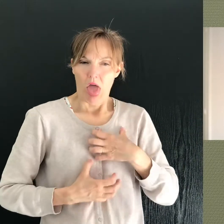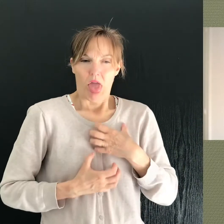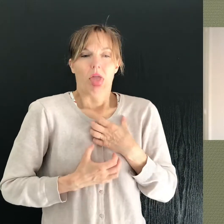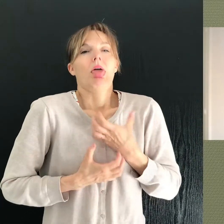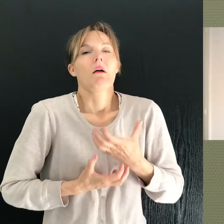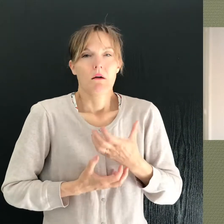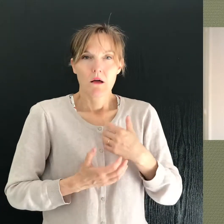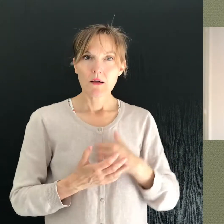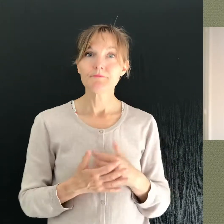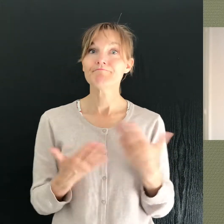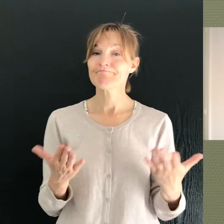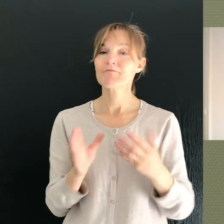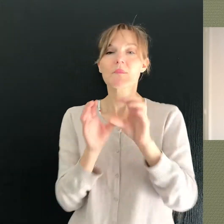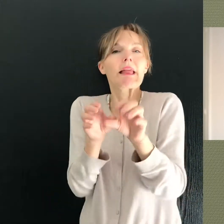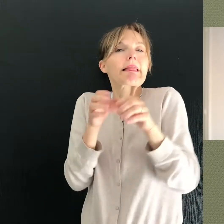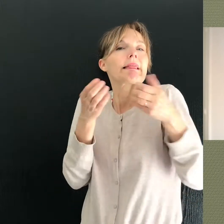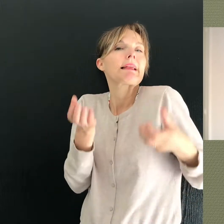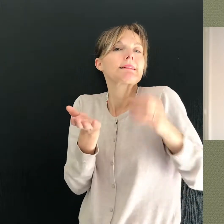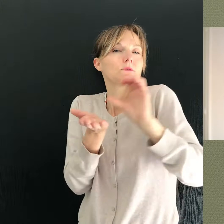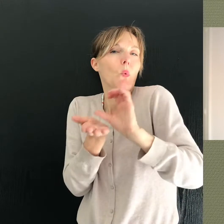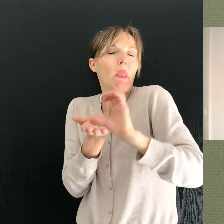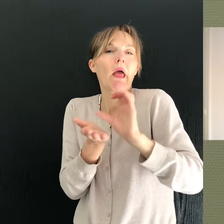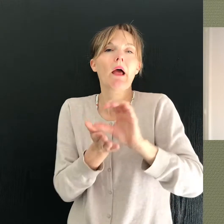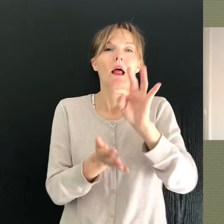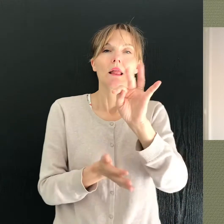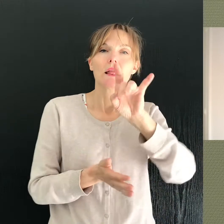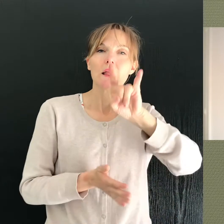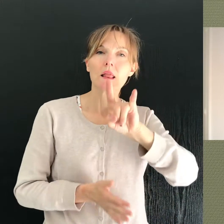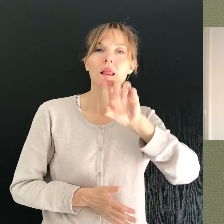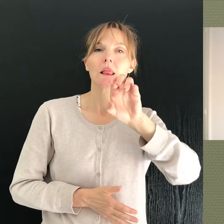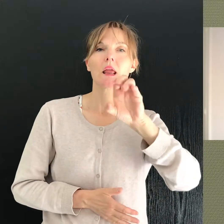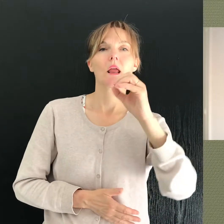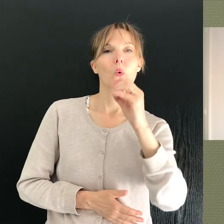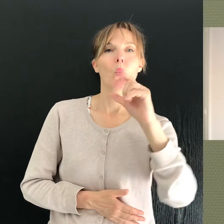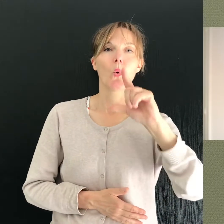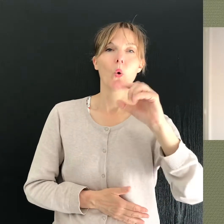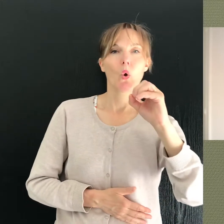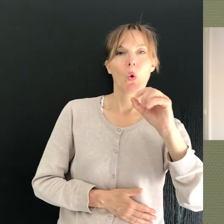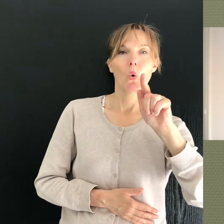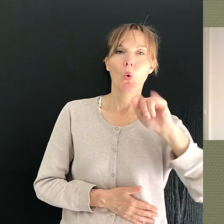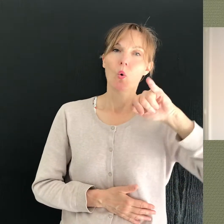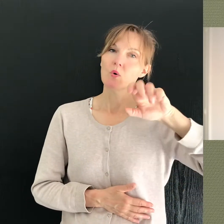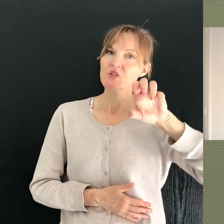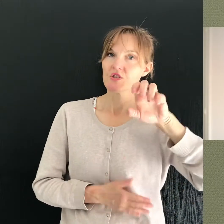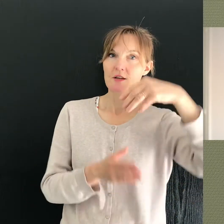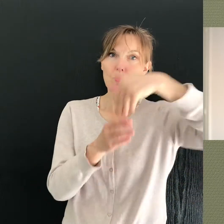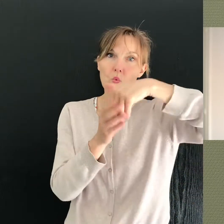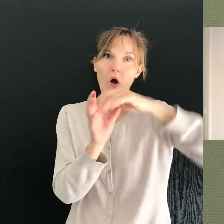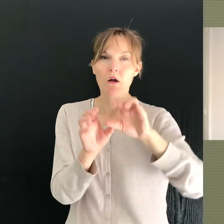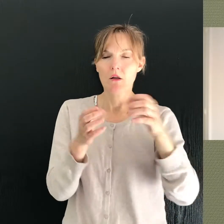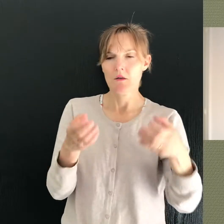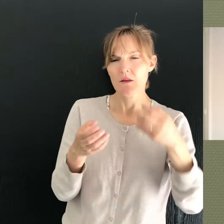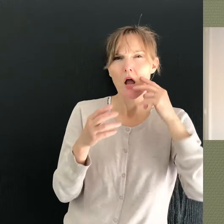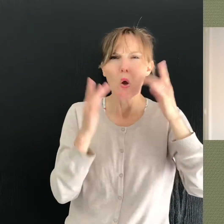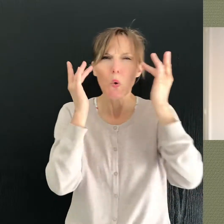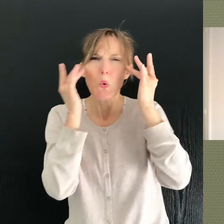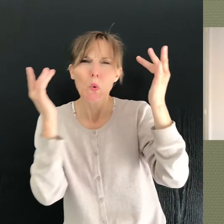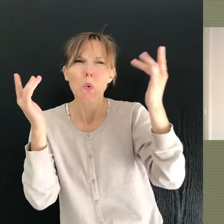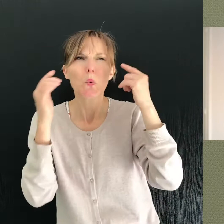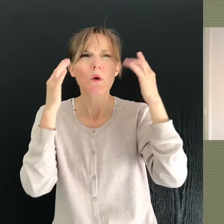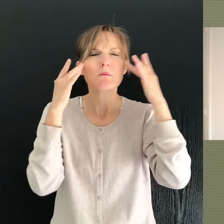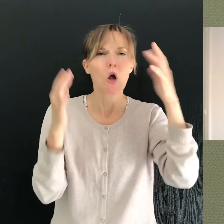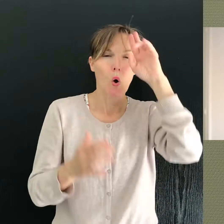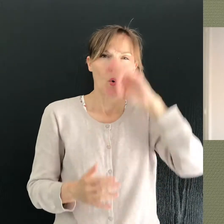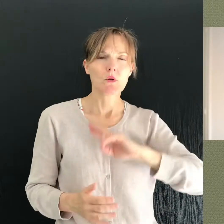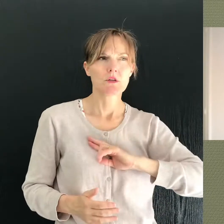cours. D'ailleurs, le dictionnaire français dit que la théologie, c'est l'étude de la culture et de la religion. Non, la religion, c'est la force